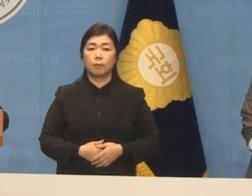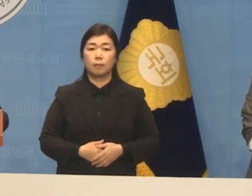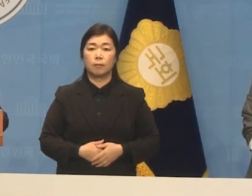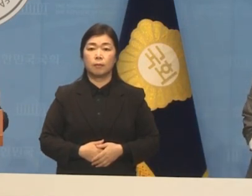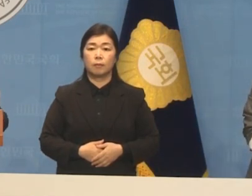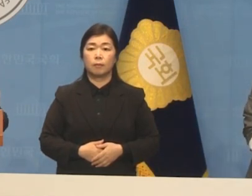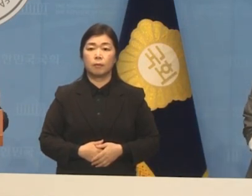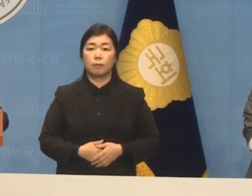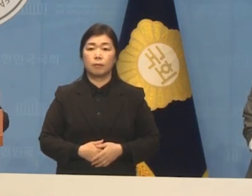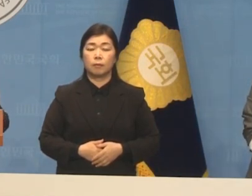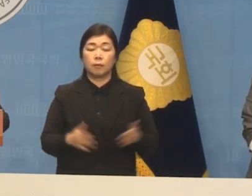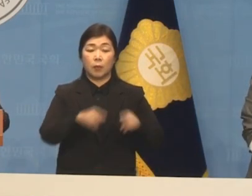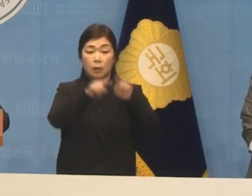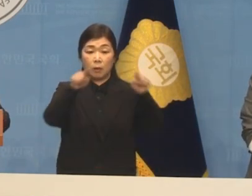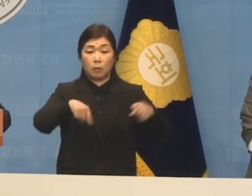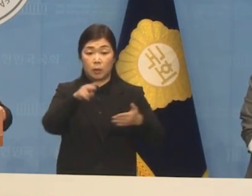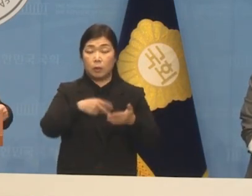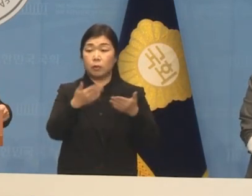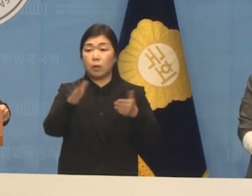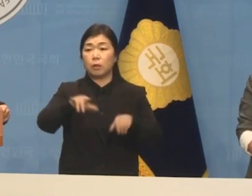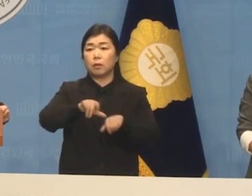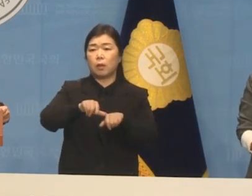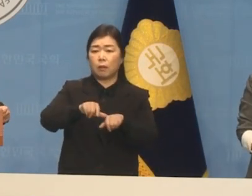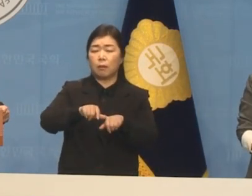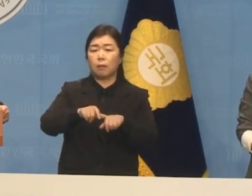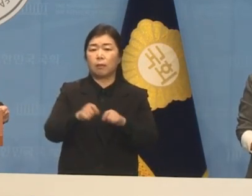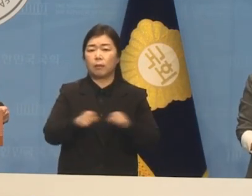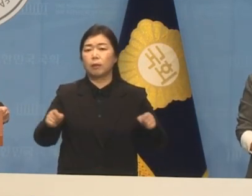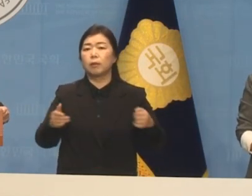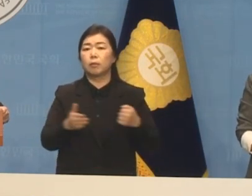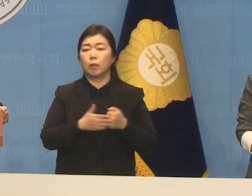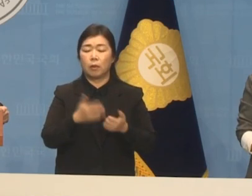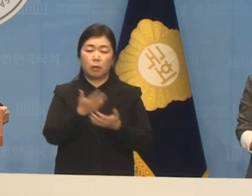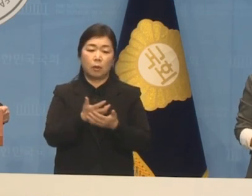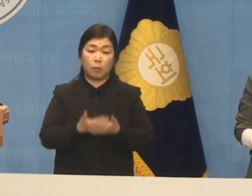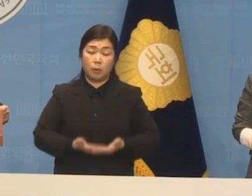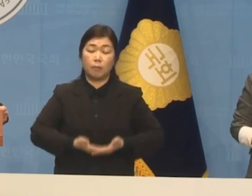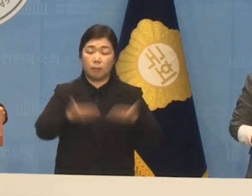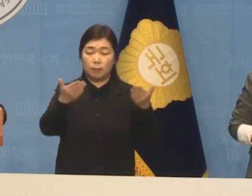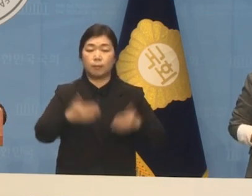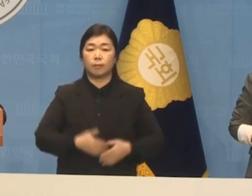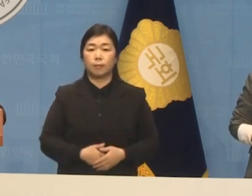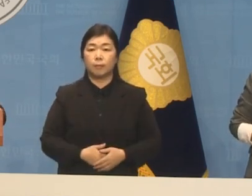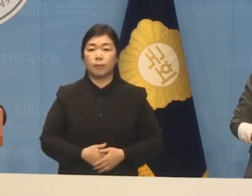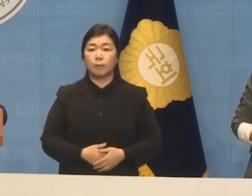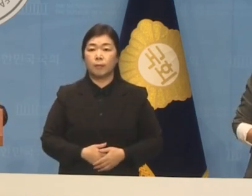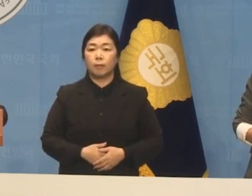네, 다음은 기자회견문 낭독인데요. 시간이 좀 지나서 서면으로